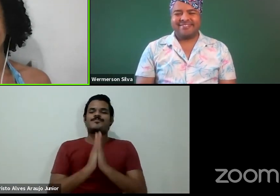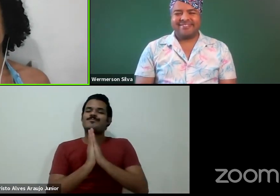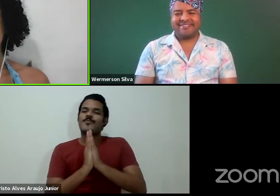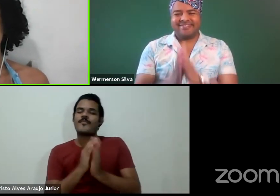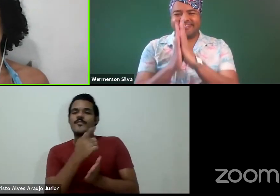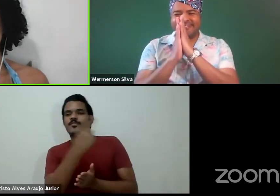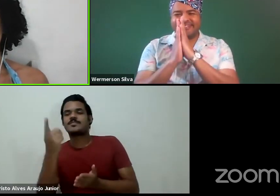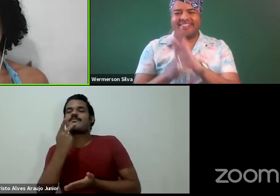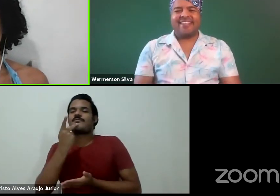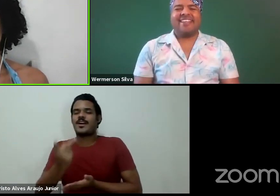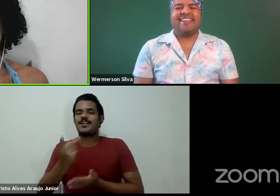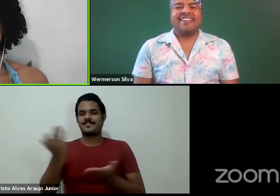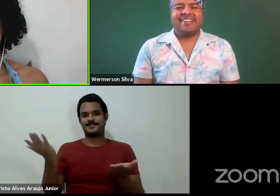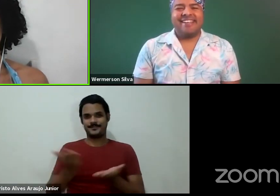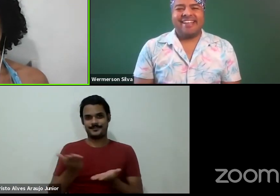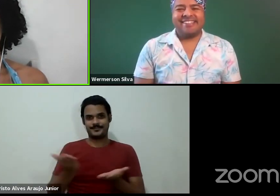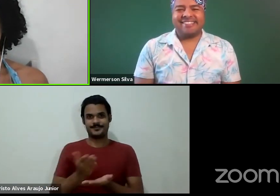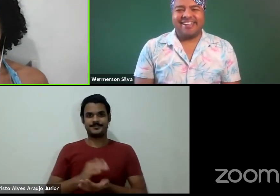você.